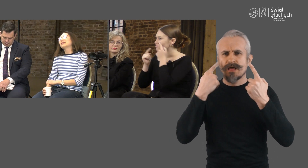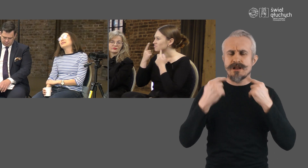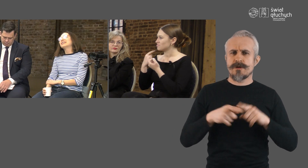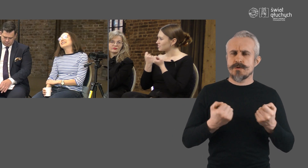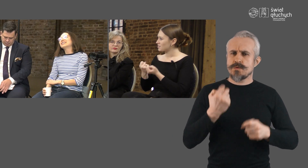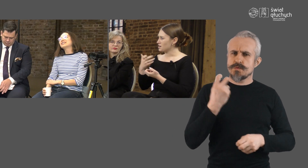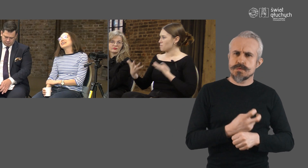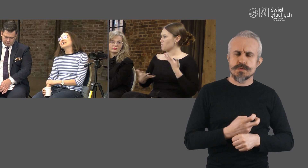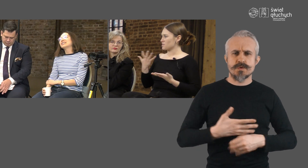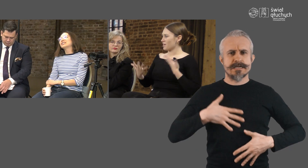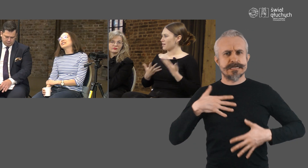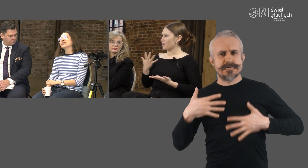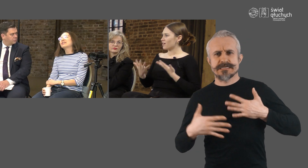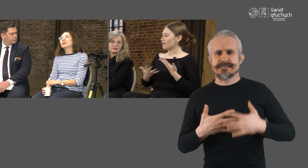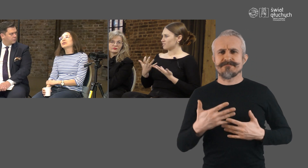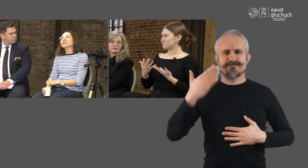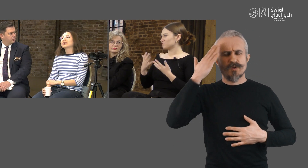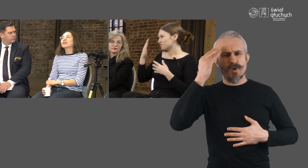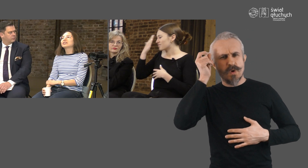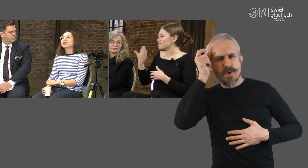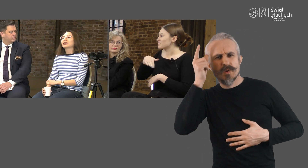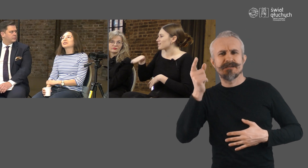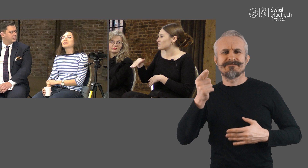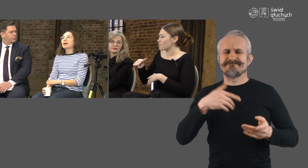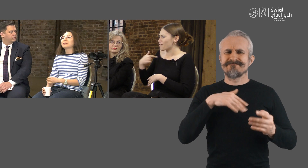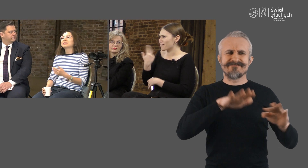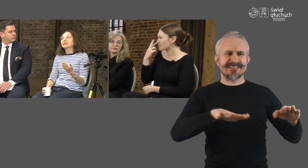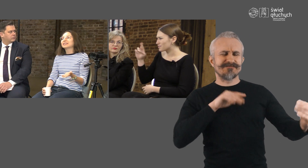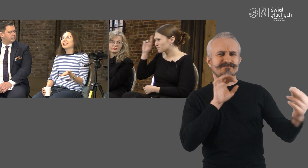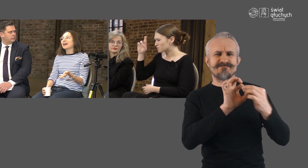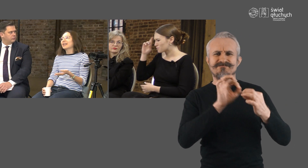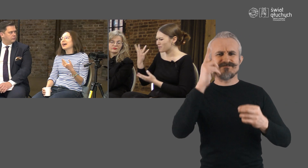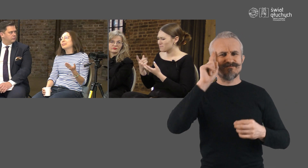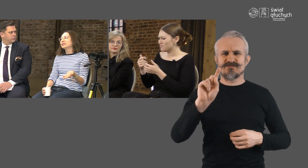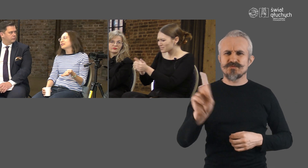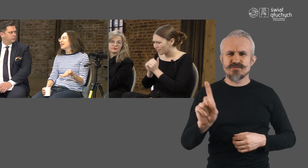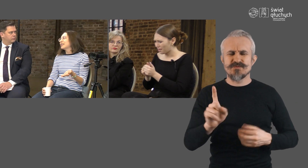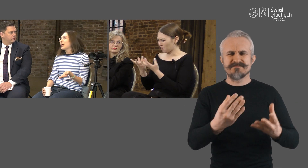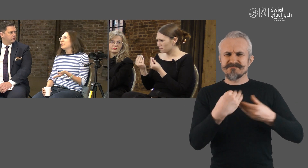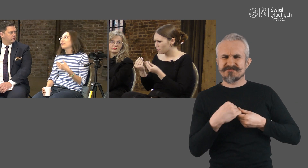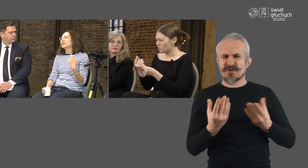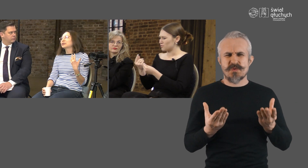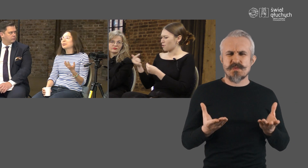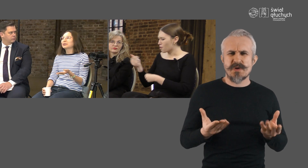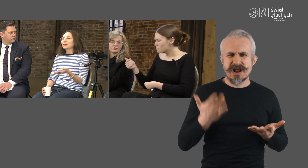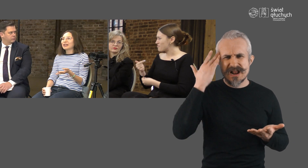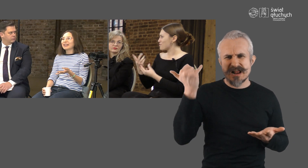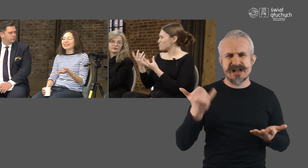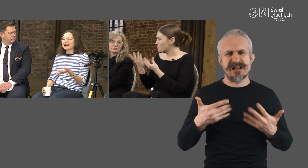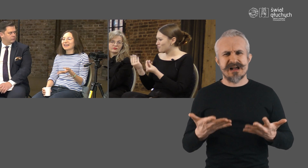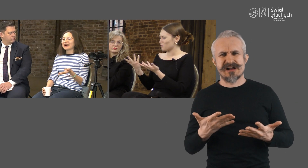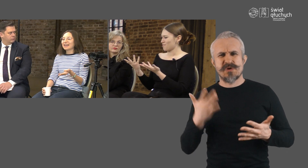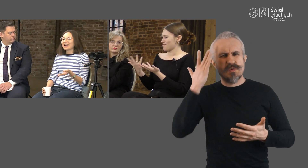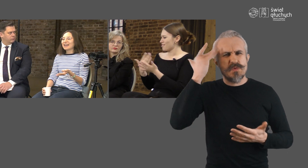bo wtedy, no wiadomo, jako dziecko nie rozumiałam, po co te zadania, po co tyle tych obowiązków, po co